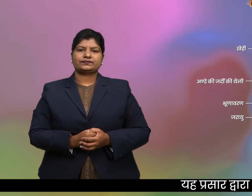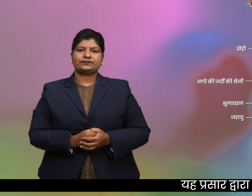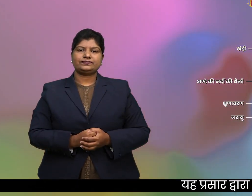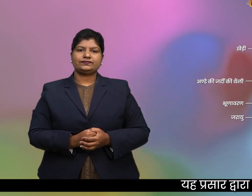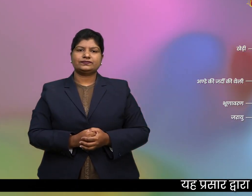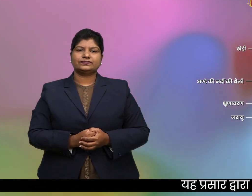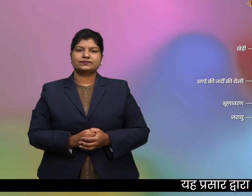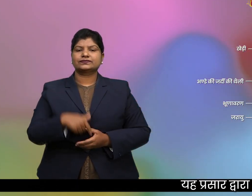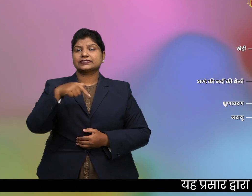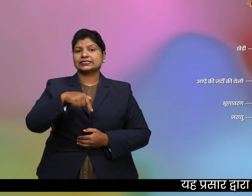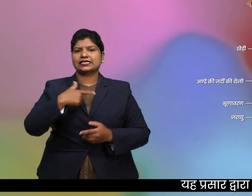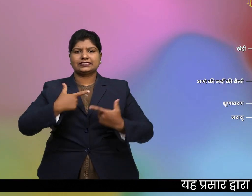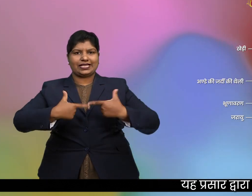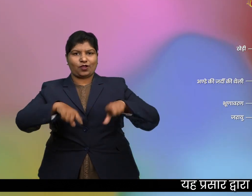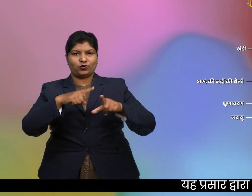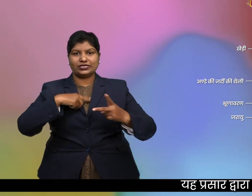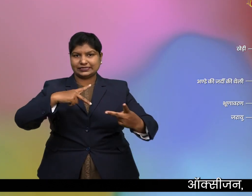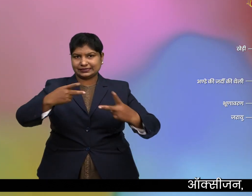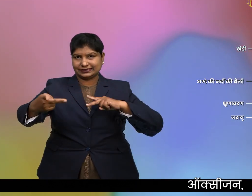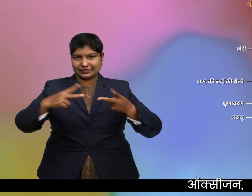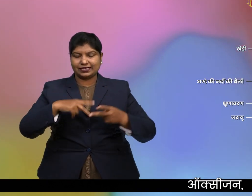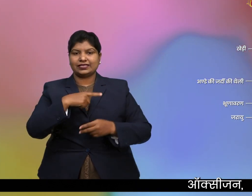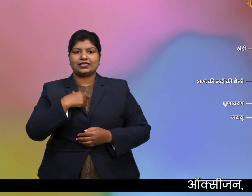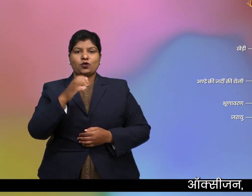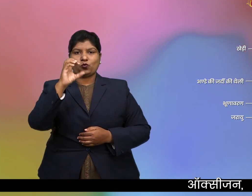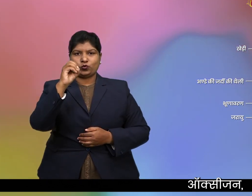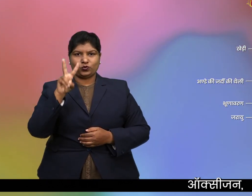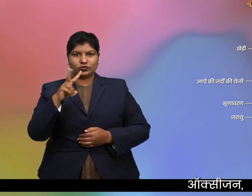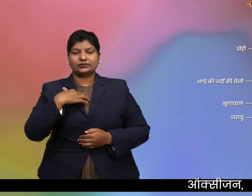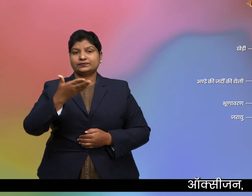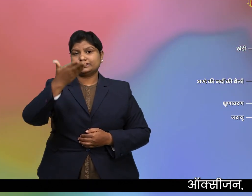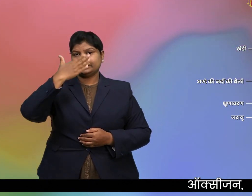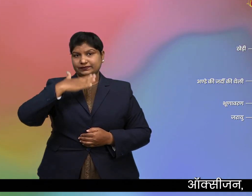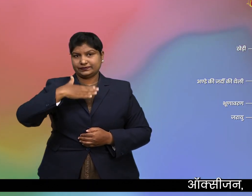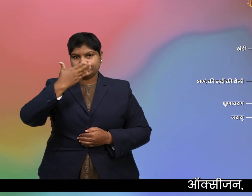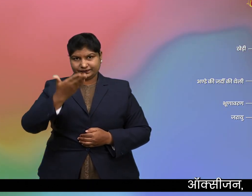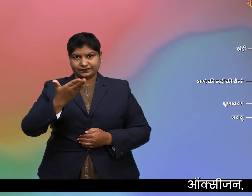यह प्रसार द्वारा ऑक्सीजन,